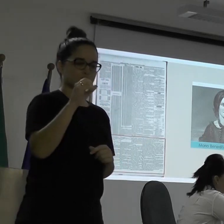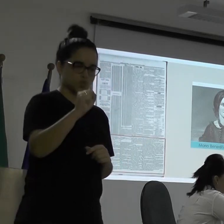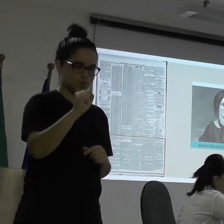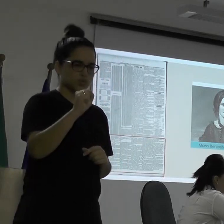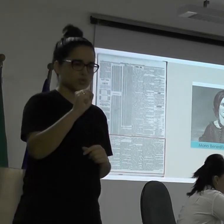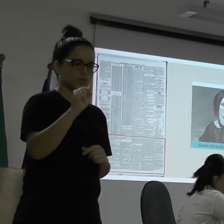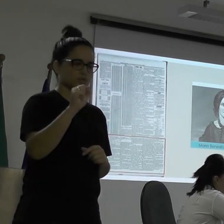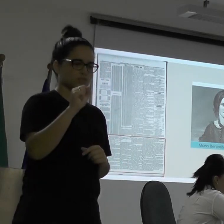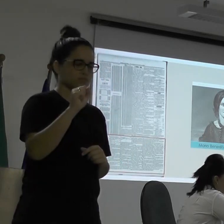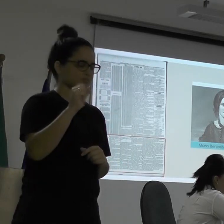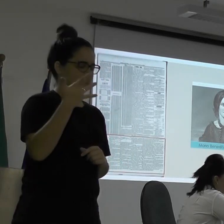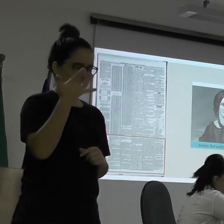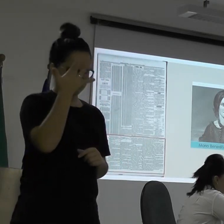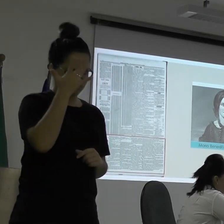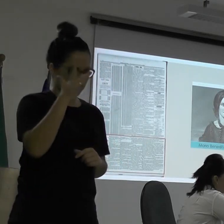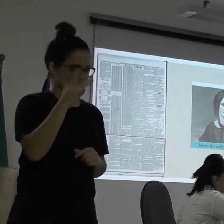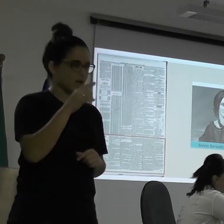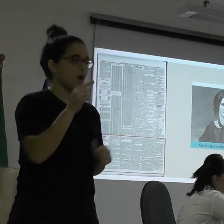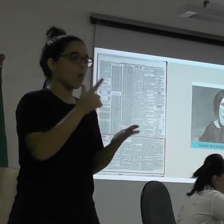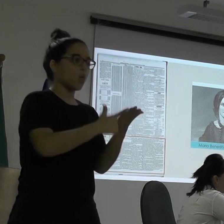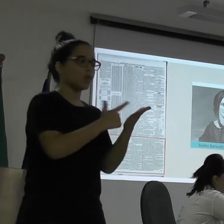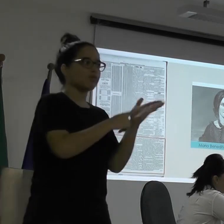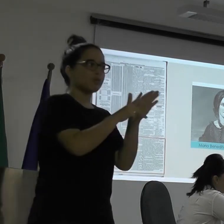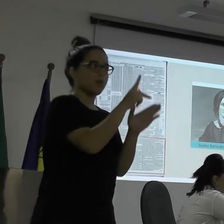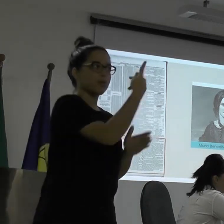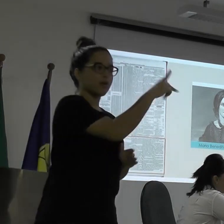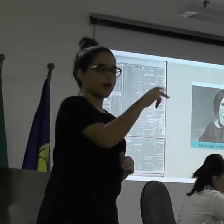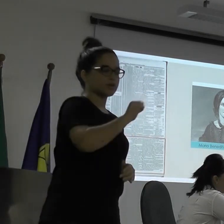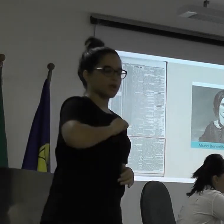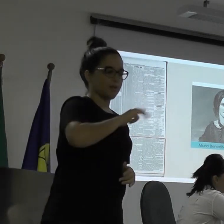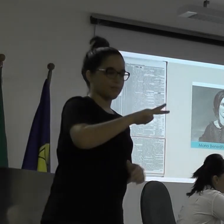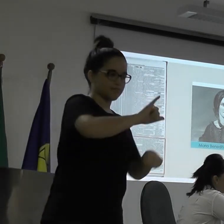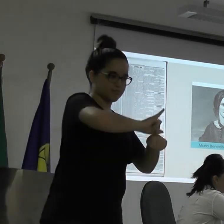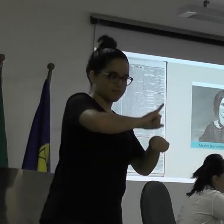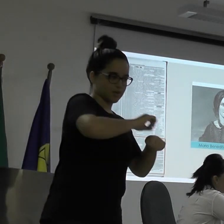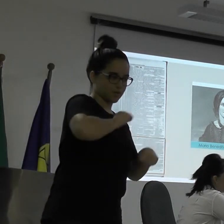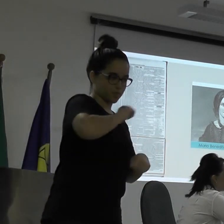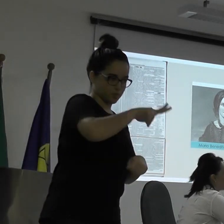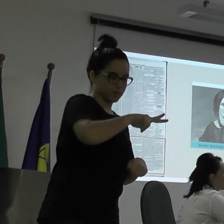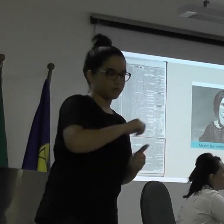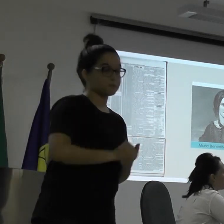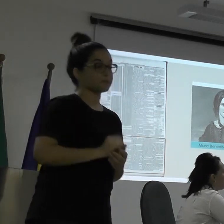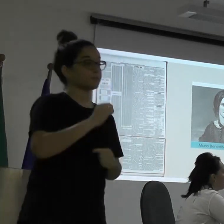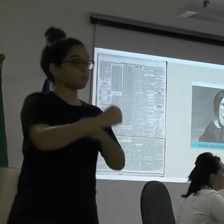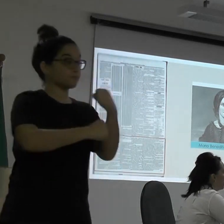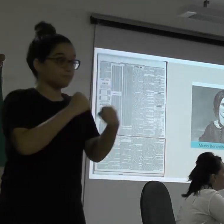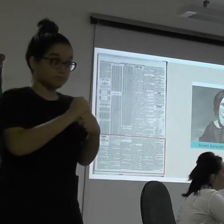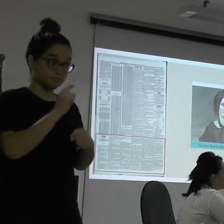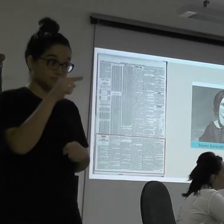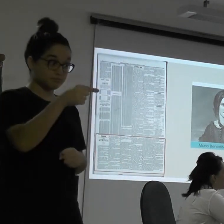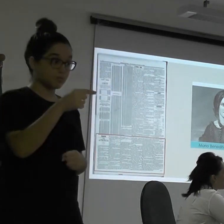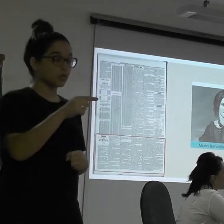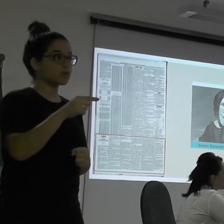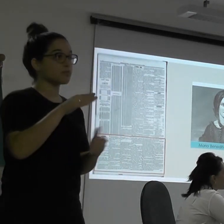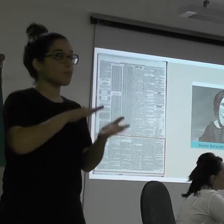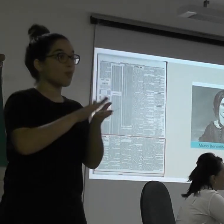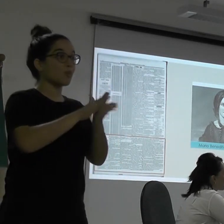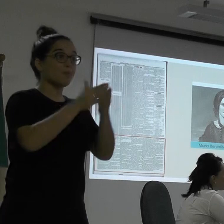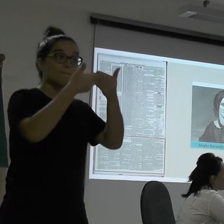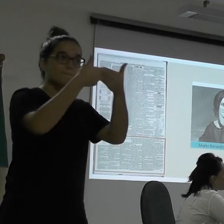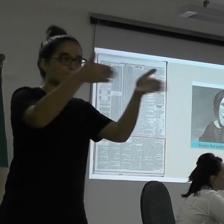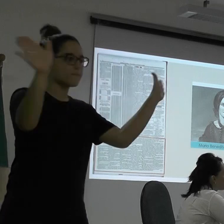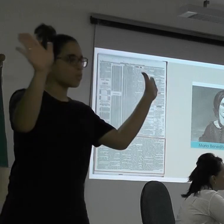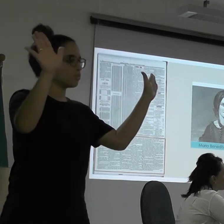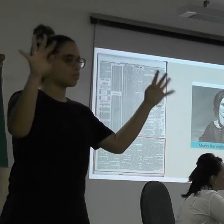livro de contos editado em Lisboa. No ano seguinte, em 1889, veio a público em folhetim,